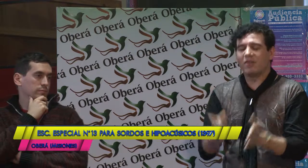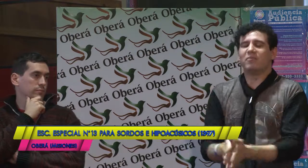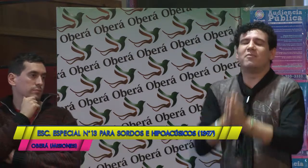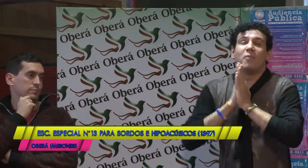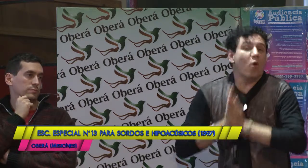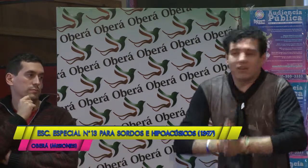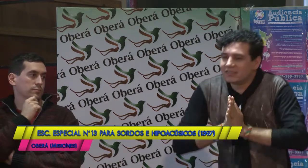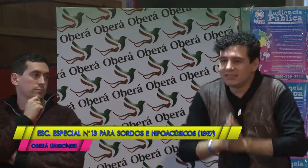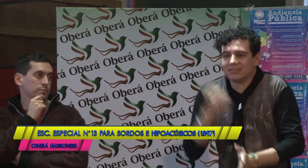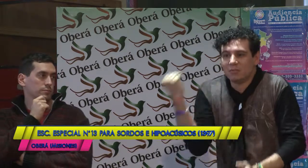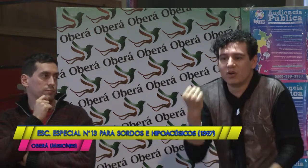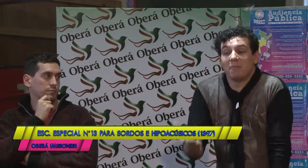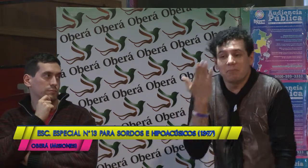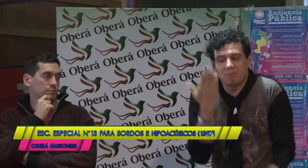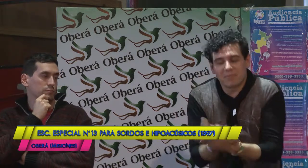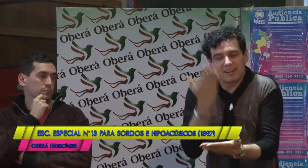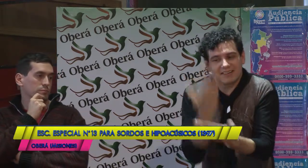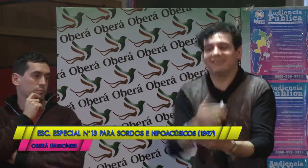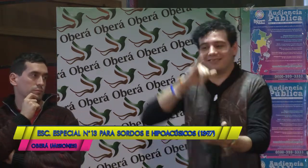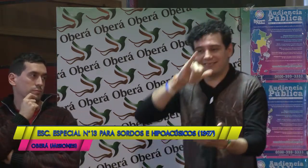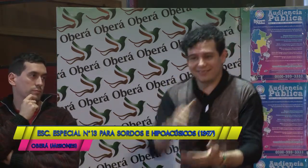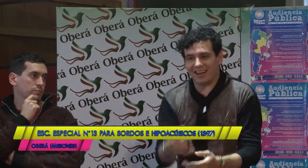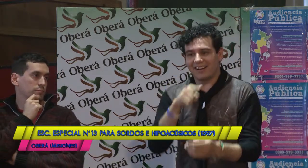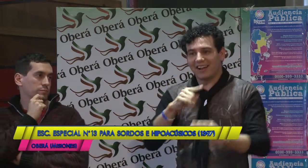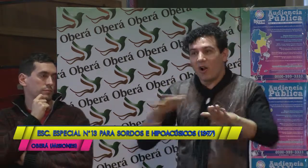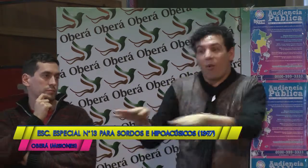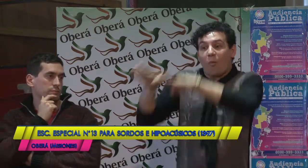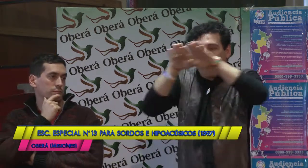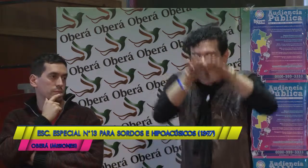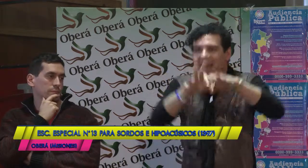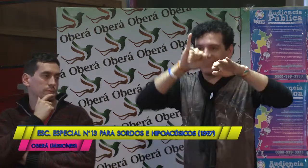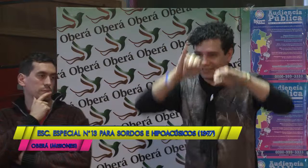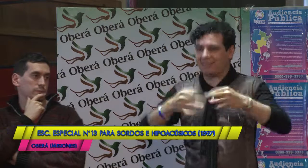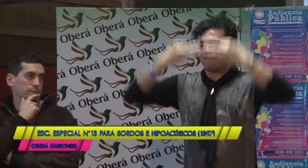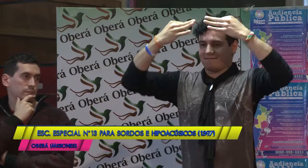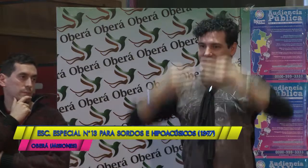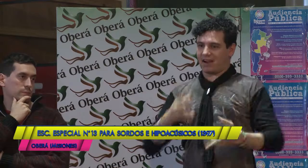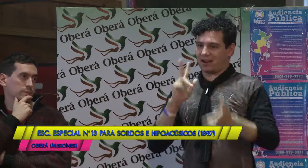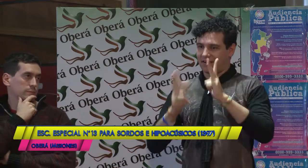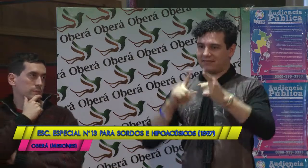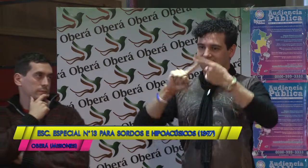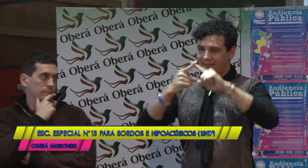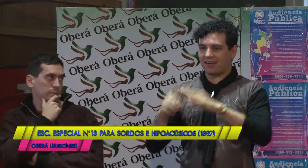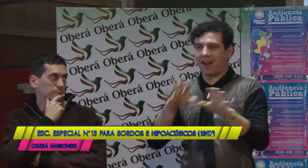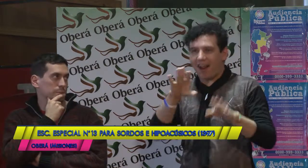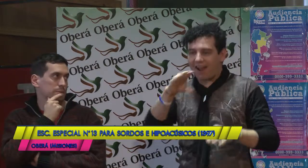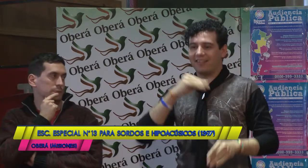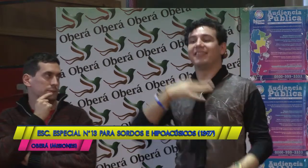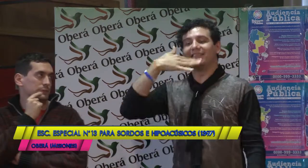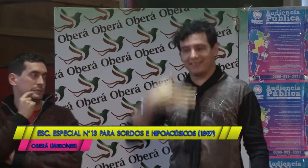la imagen. No es buena la imagen. Les pido, por favor, que haya un proyecto que se acepte en donde todos los intérpretes tengan